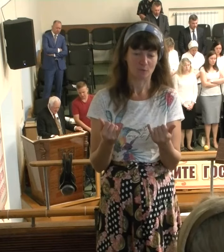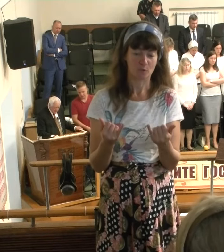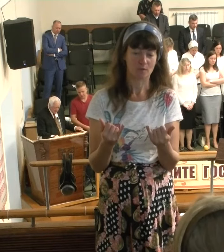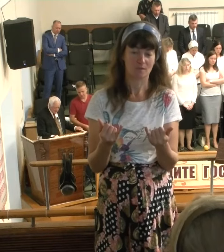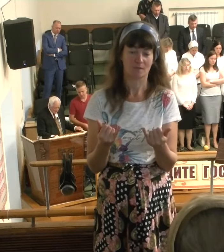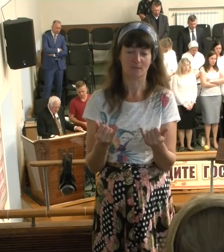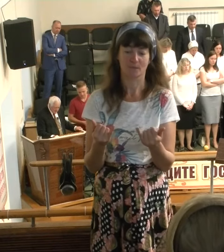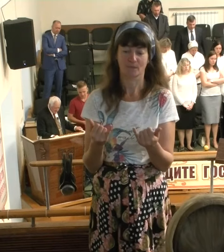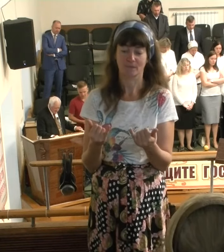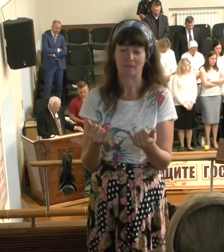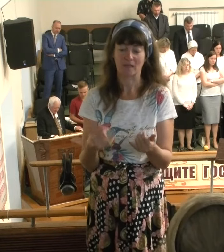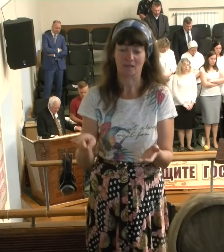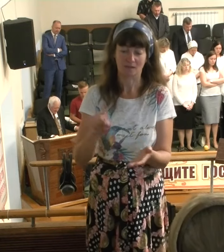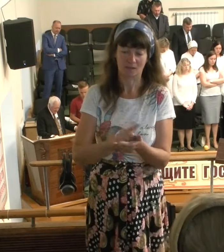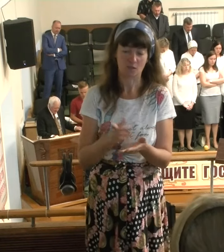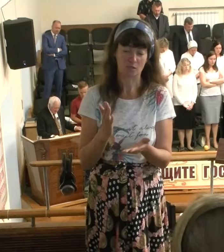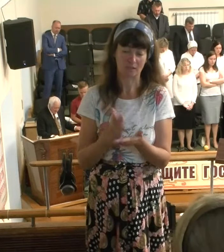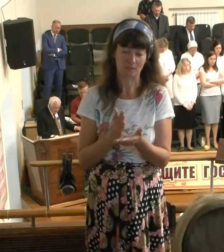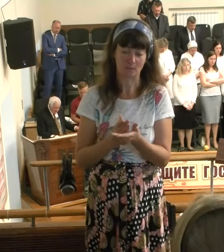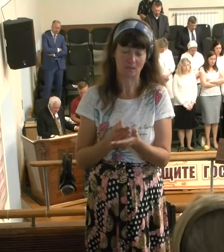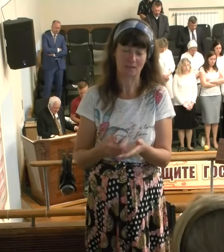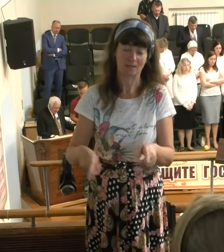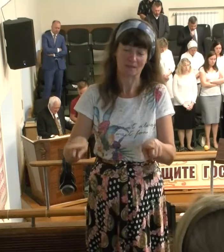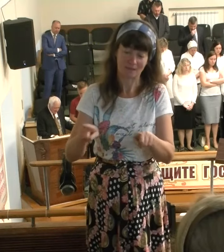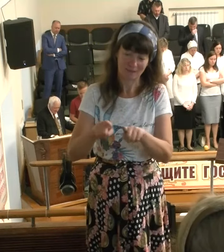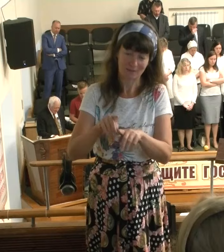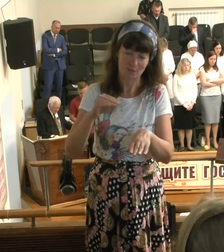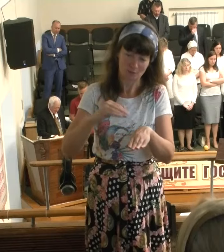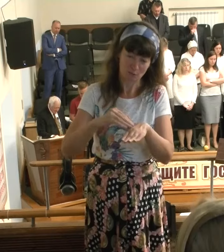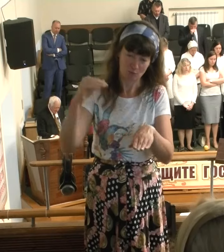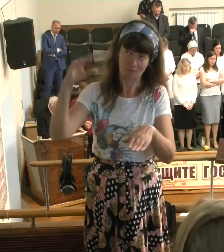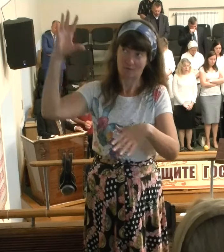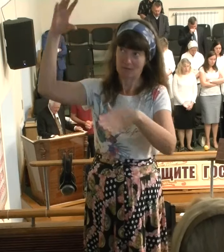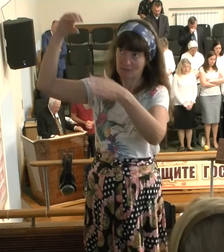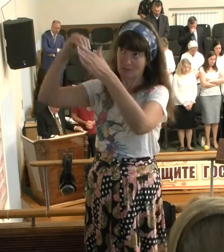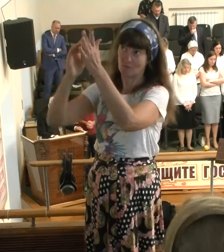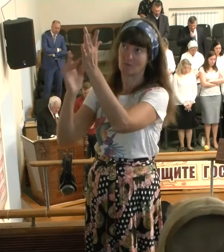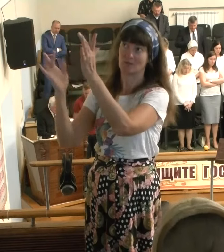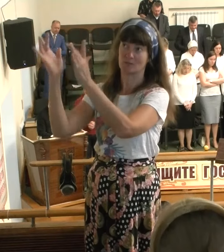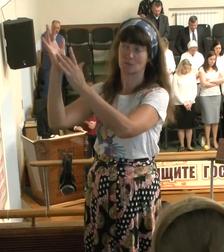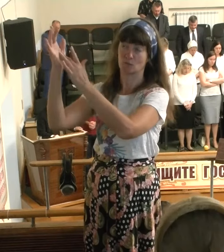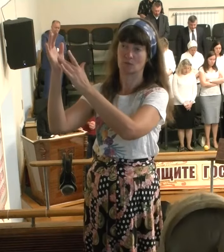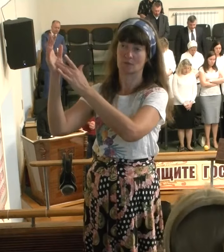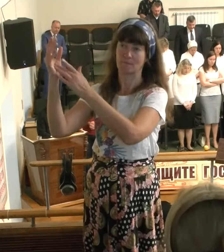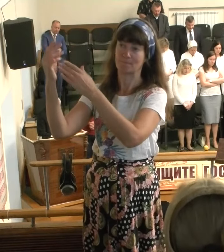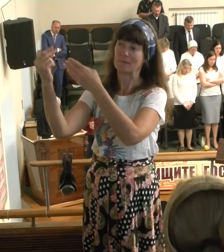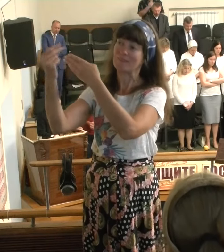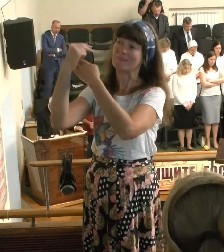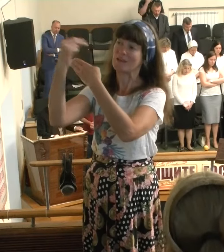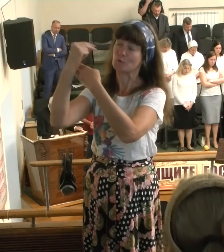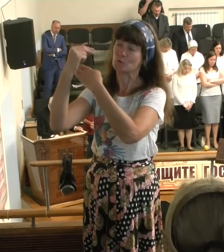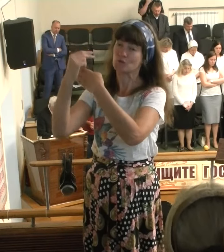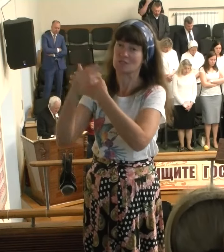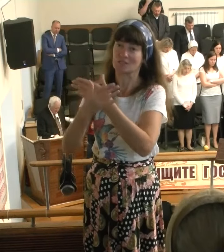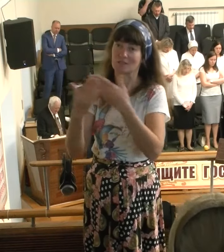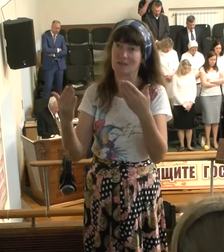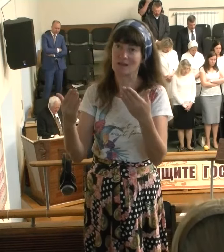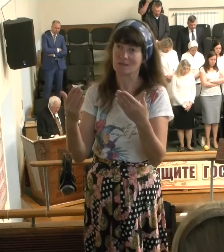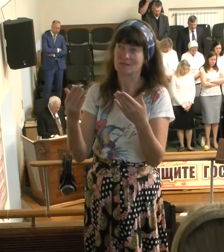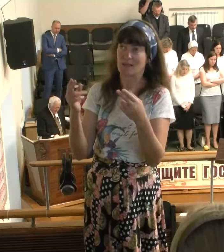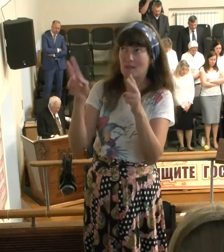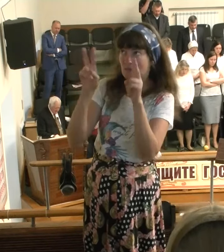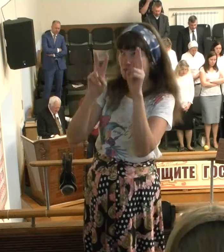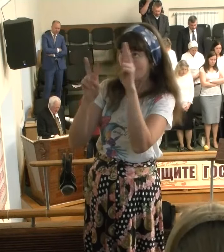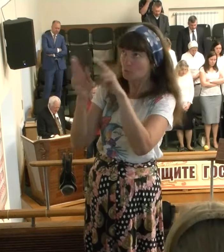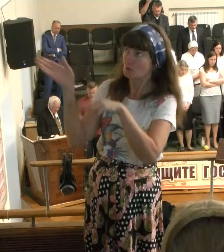мы должны иметь те же чувствования, какие во Христе Иисусе. Научи нас, всматриваясь во Бога,